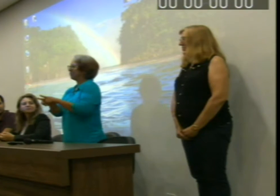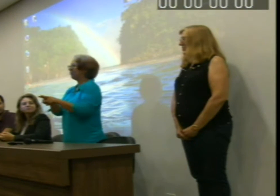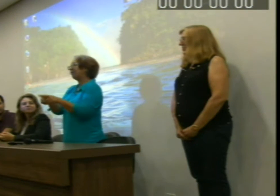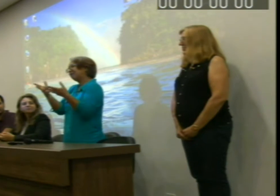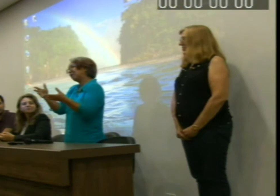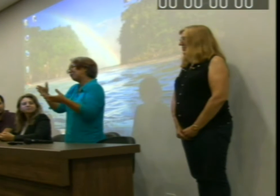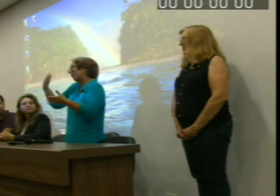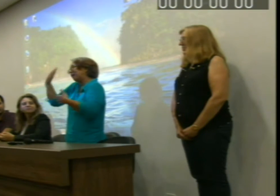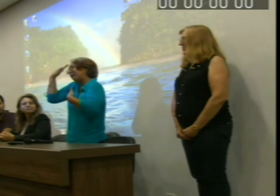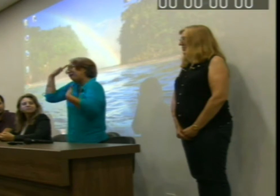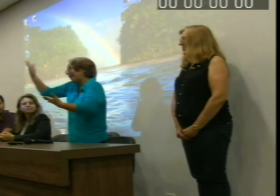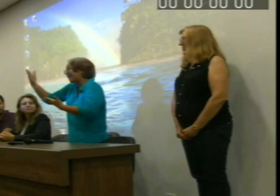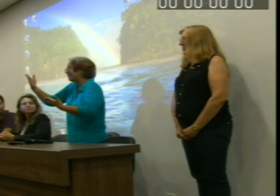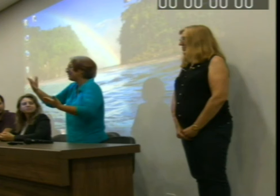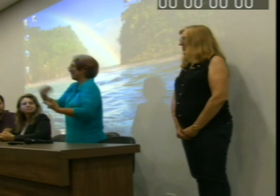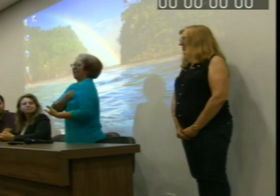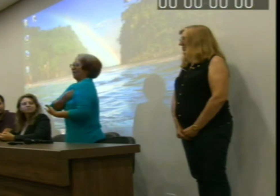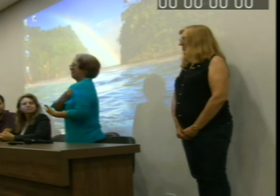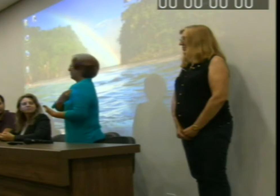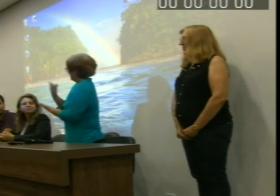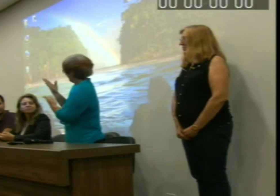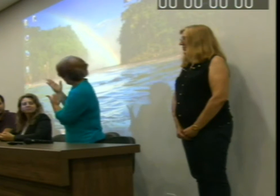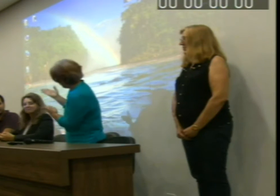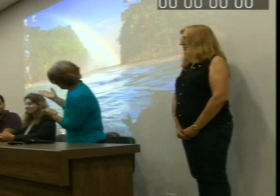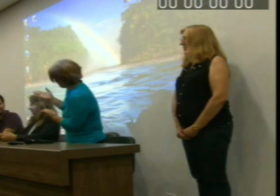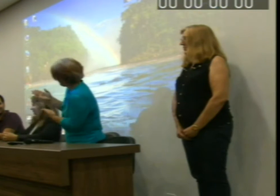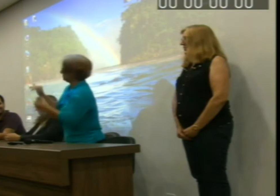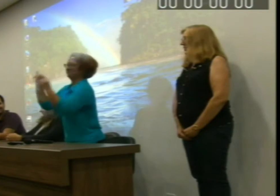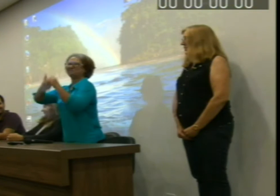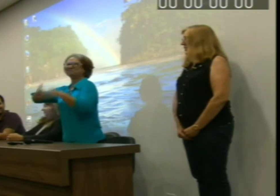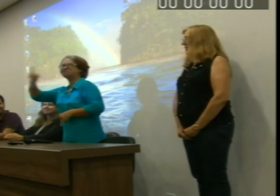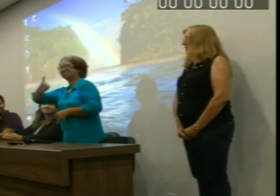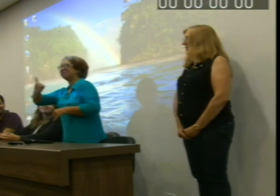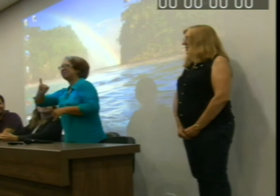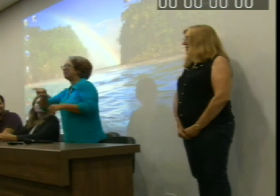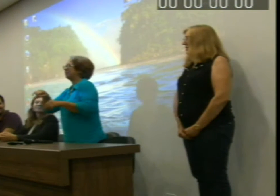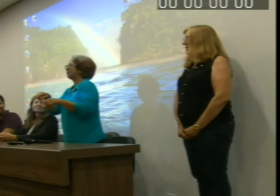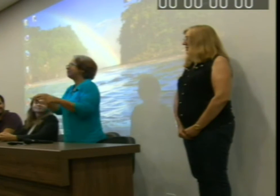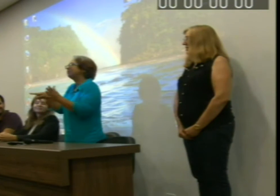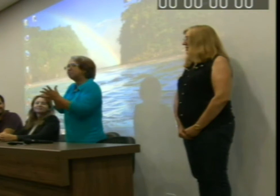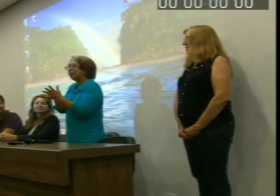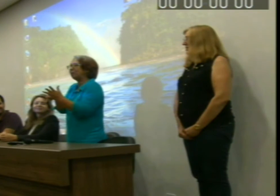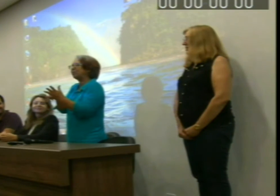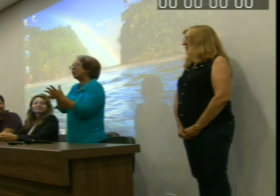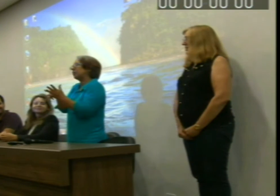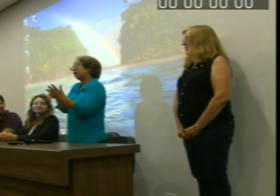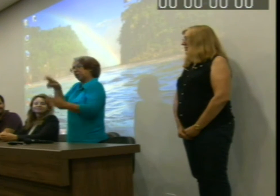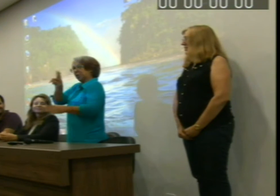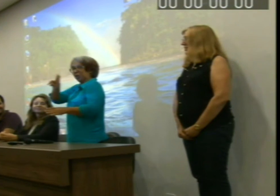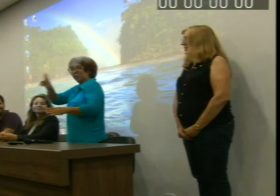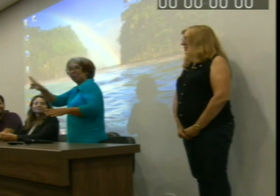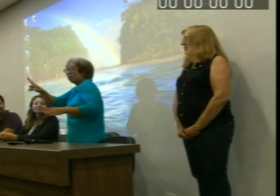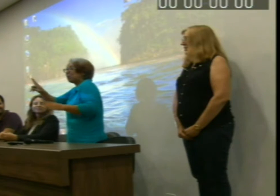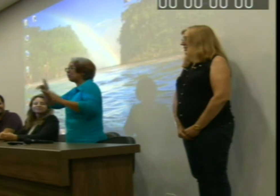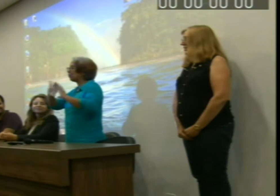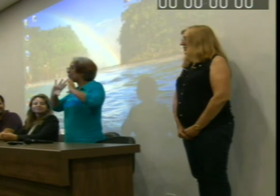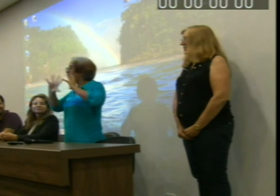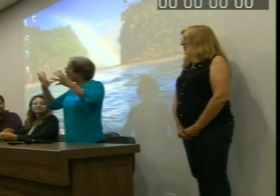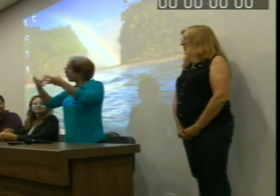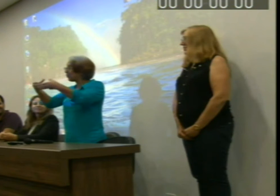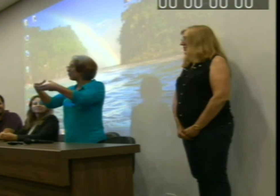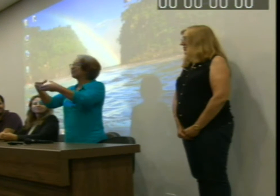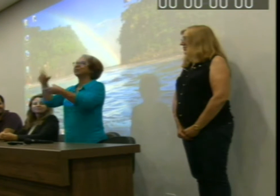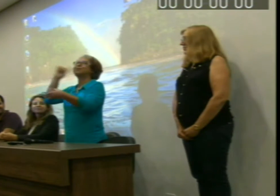comunidade do Brasil viu então é sinto me muito feliz por estar aqui e toda essa